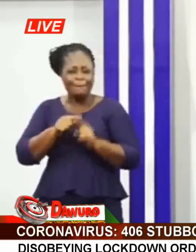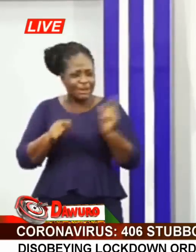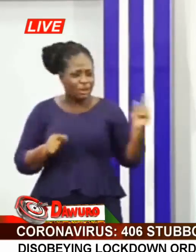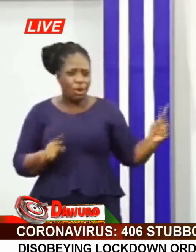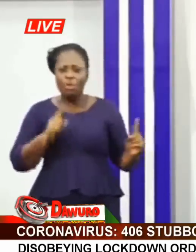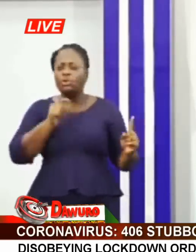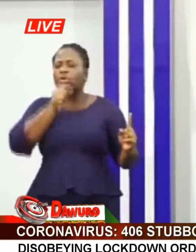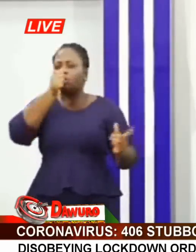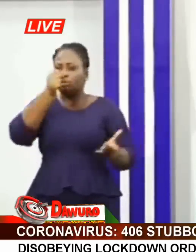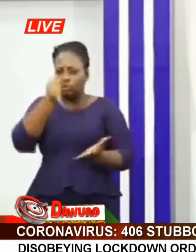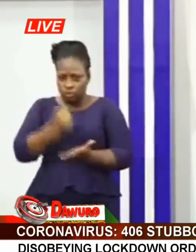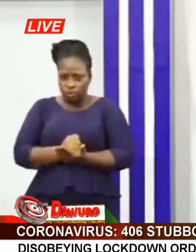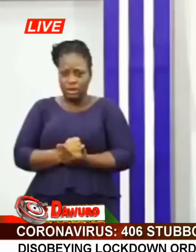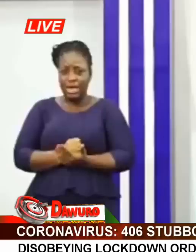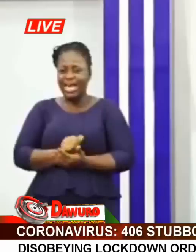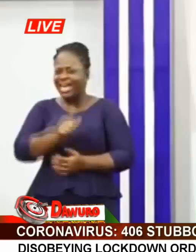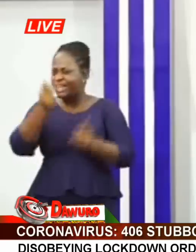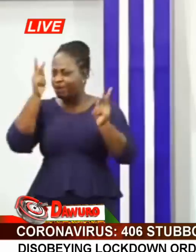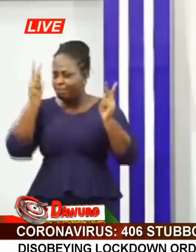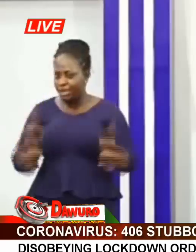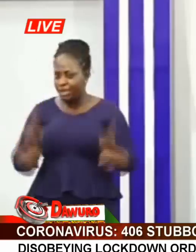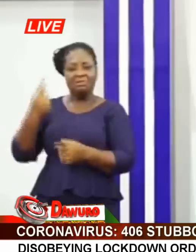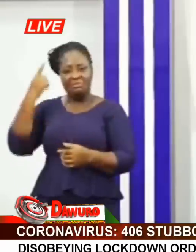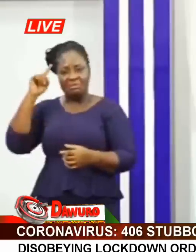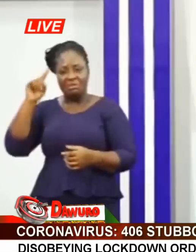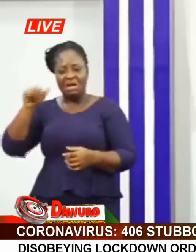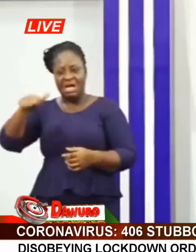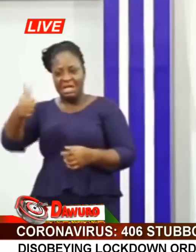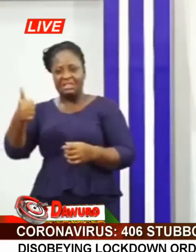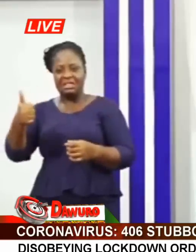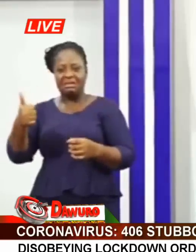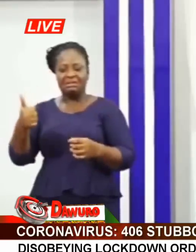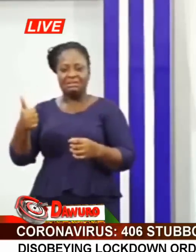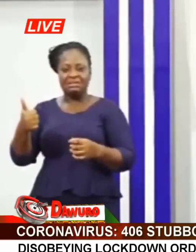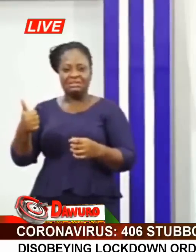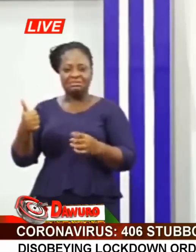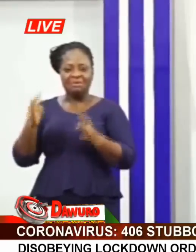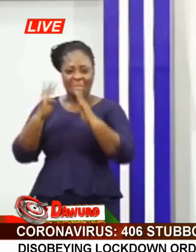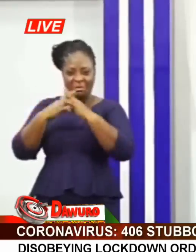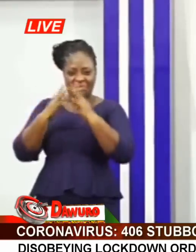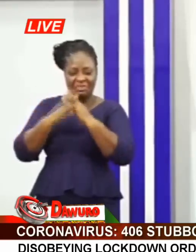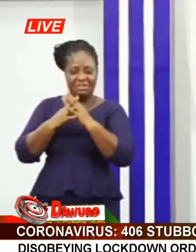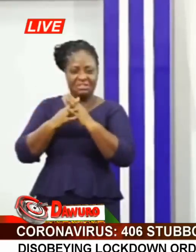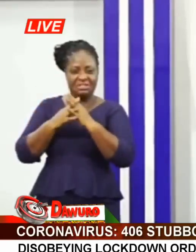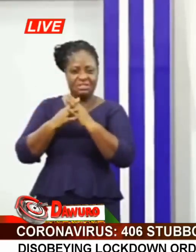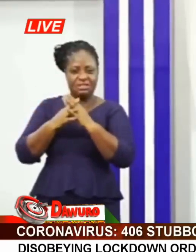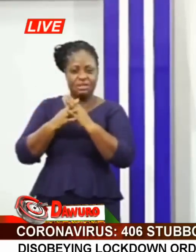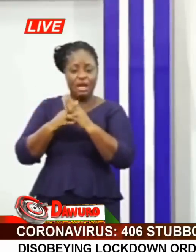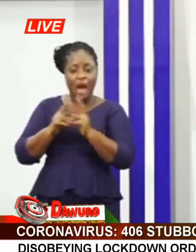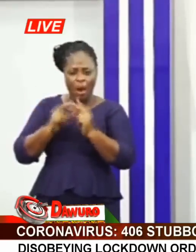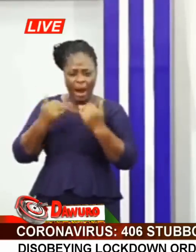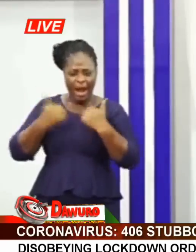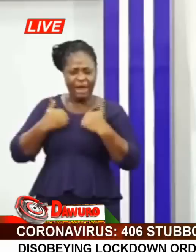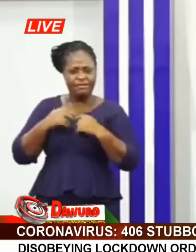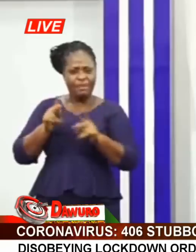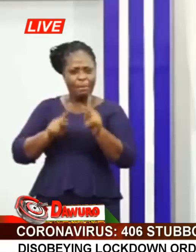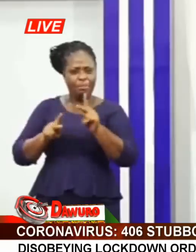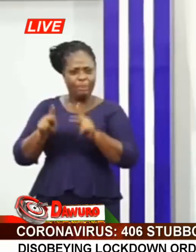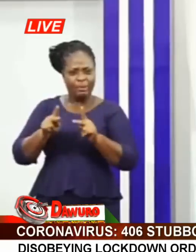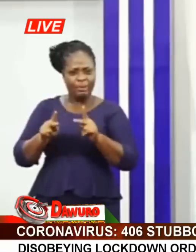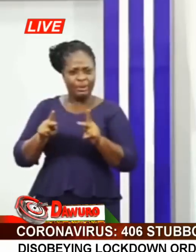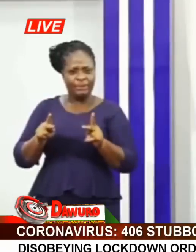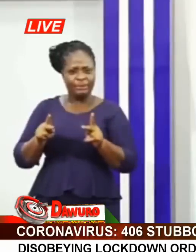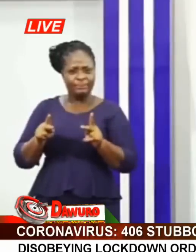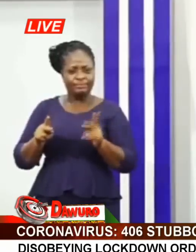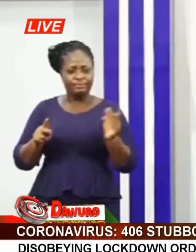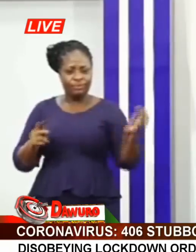50 cases, northern region e hoso so eye case enkuno enti de ekwoso no ani enyan pass afo ni